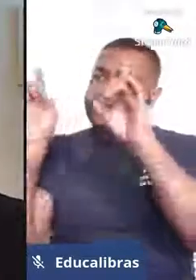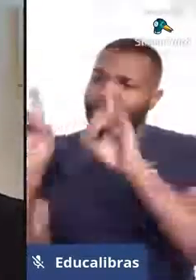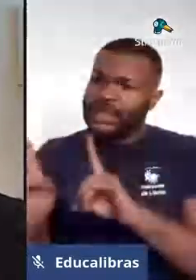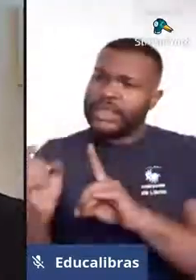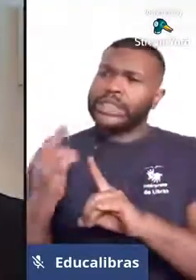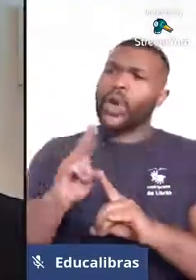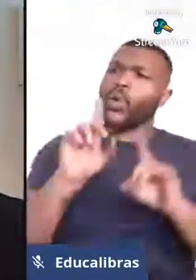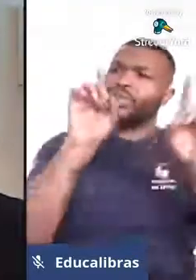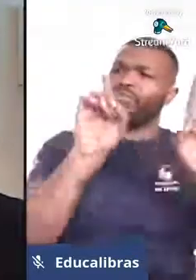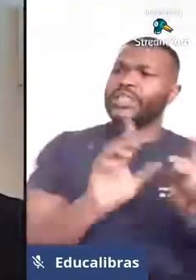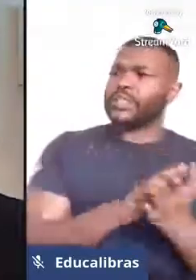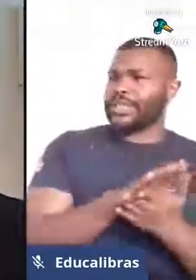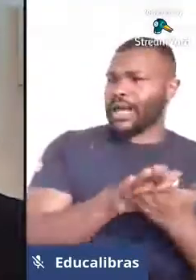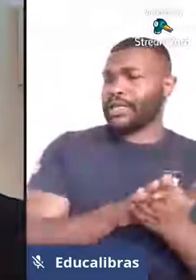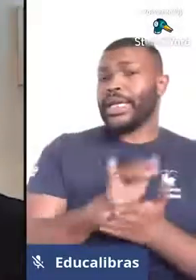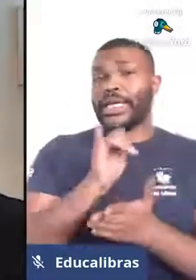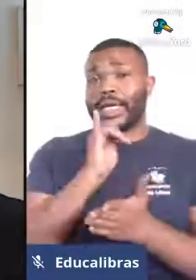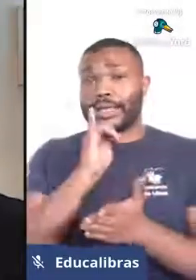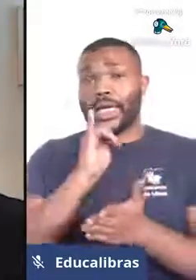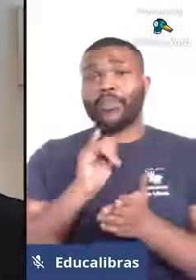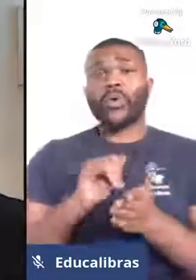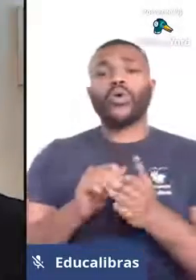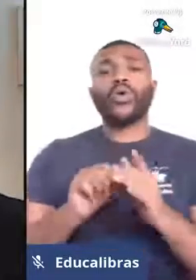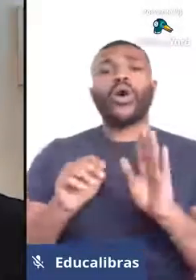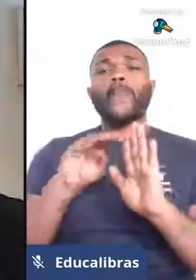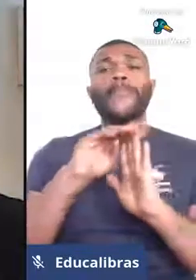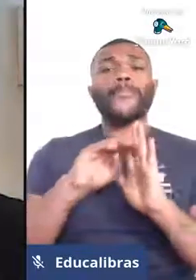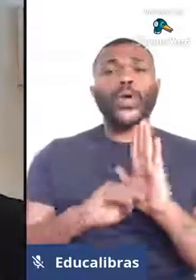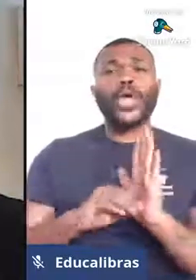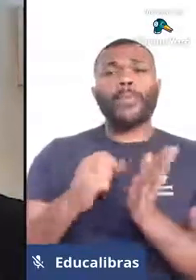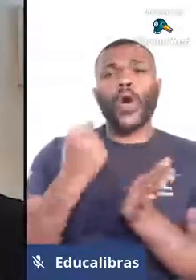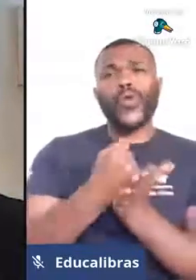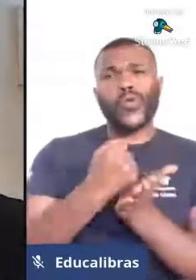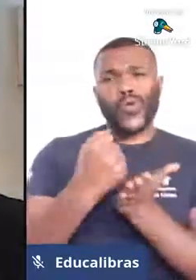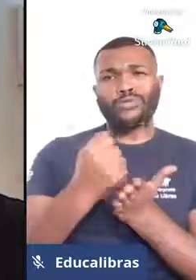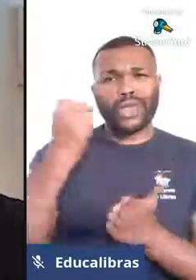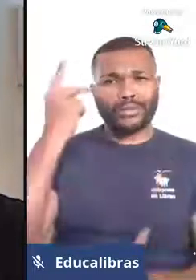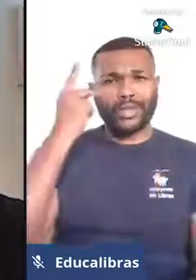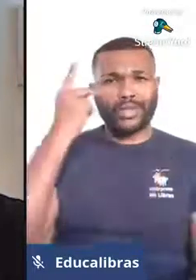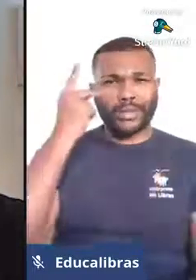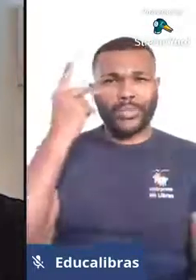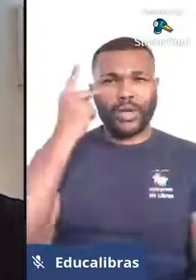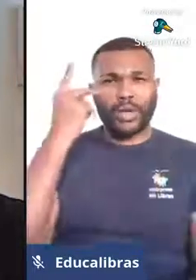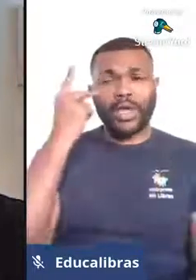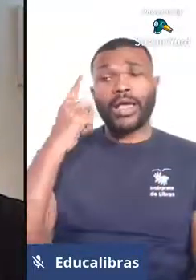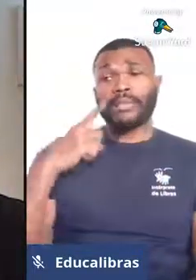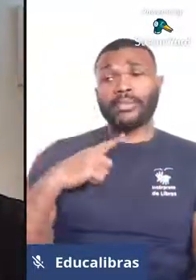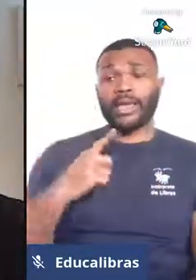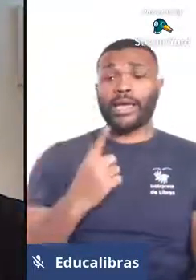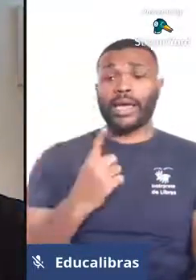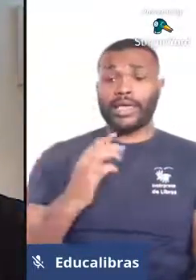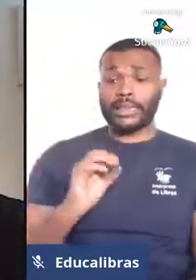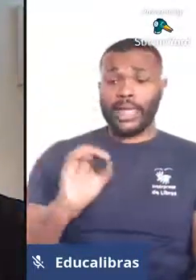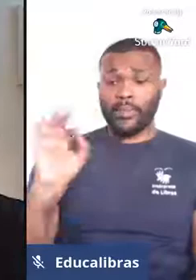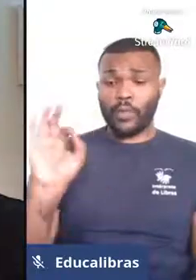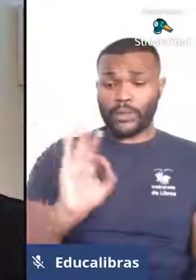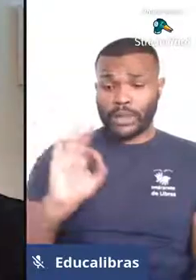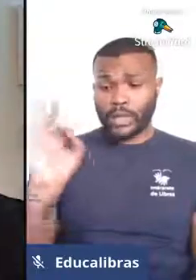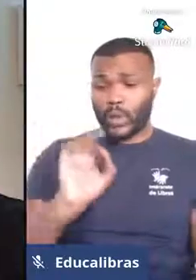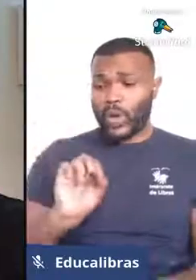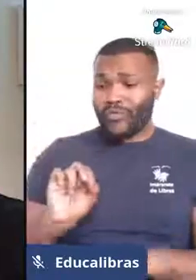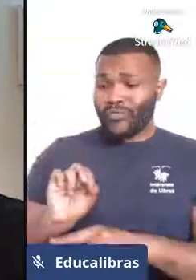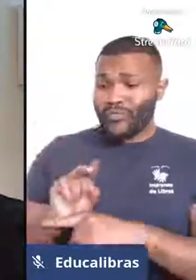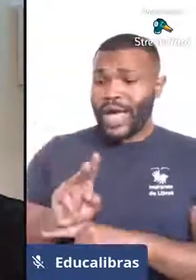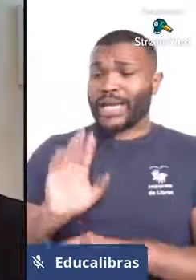você faz um contrato SP, que é um mutirão de contratação, você vai ter 10% das vagas oferecidas